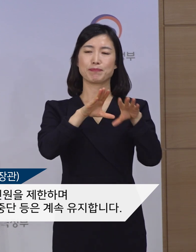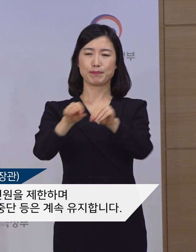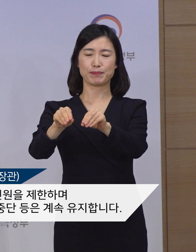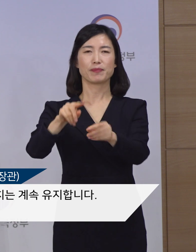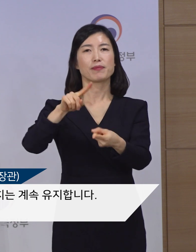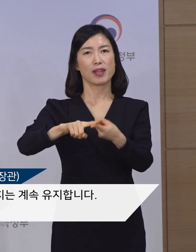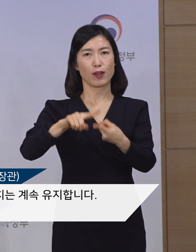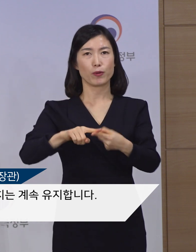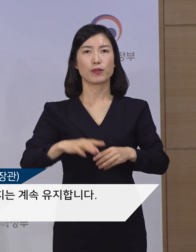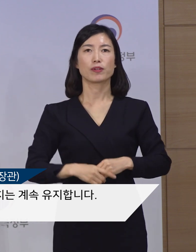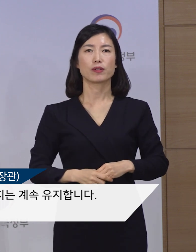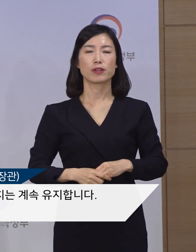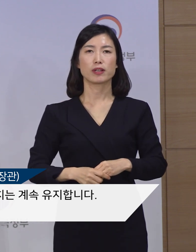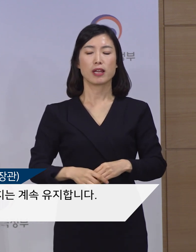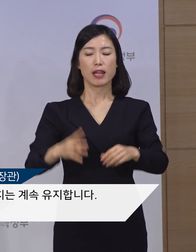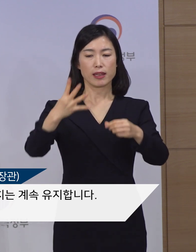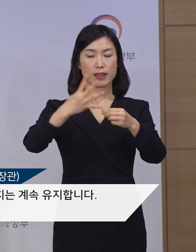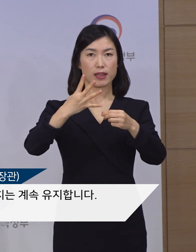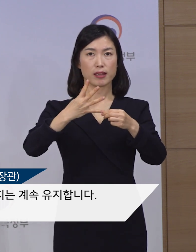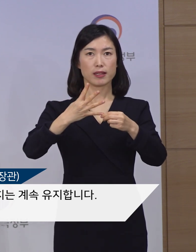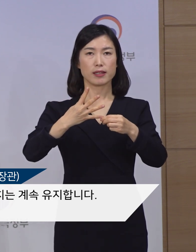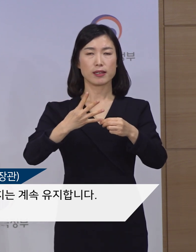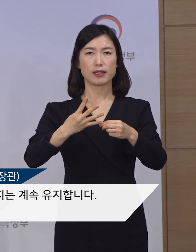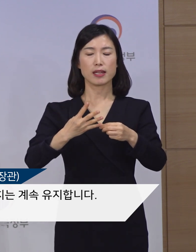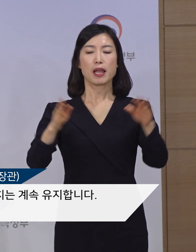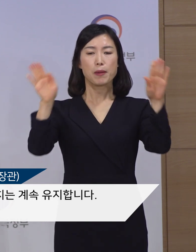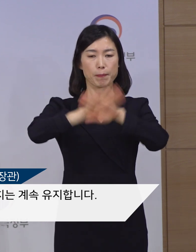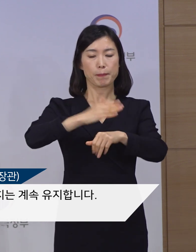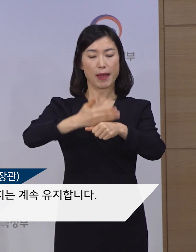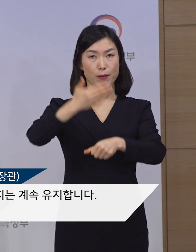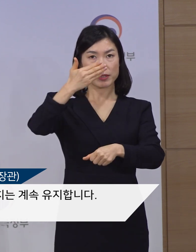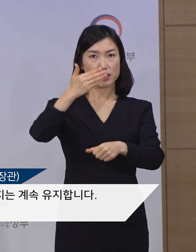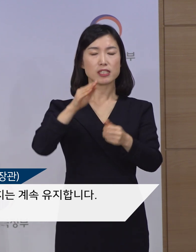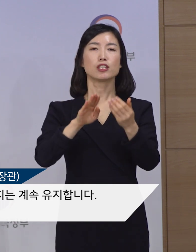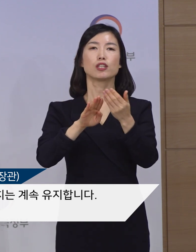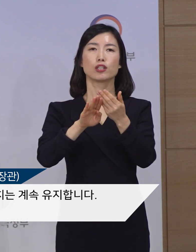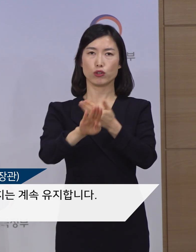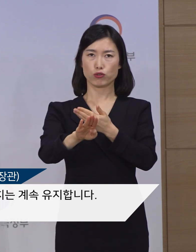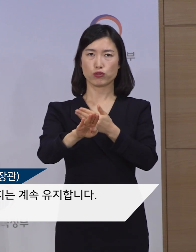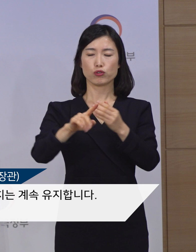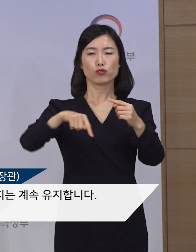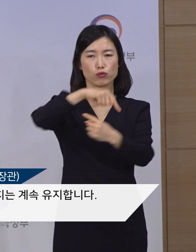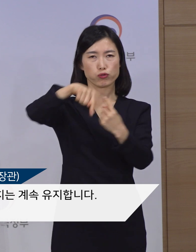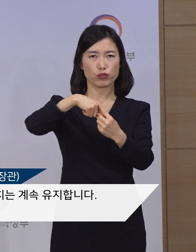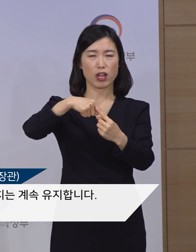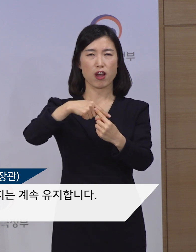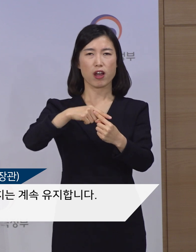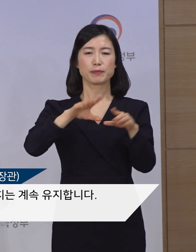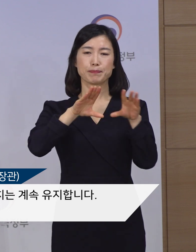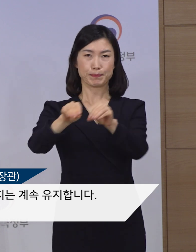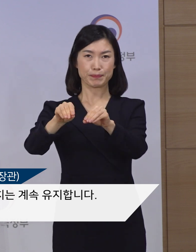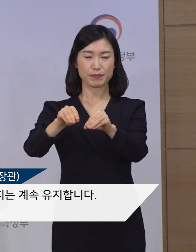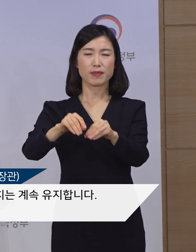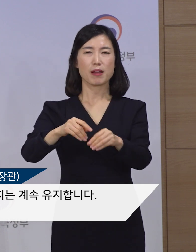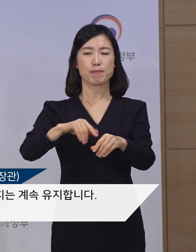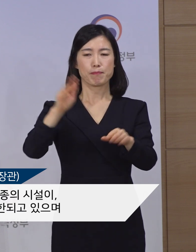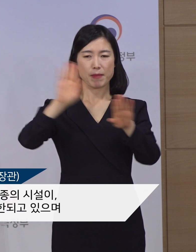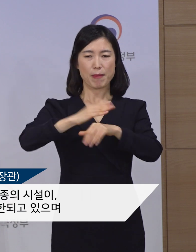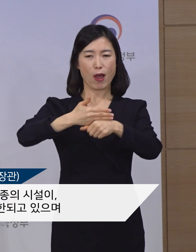유지합니다. 네 번째로 21시, 즉 밤 9시 이후 운영의 중단 조치는 계속